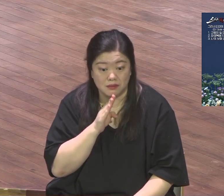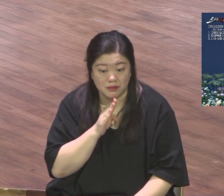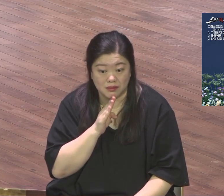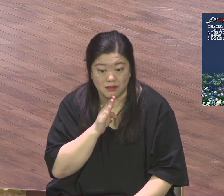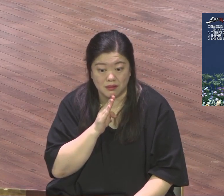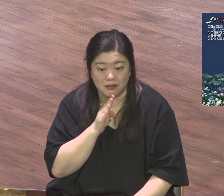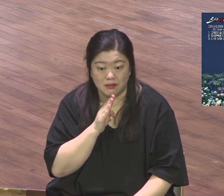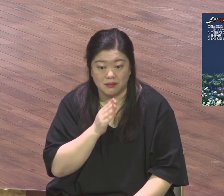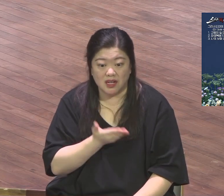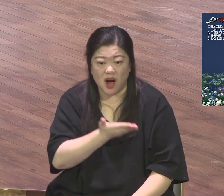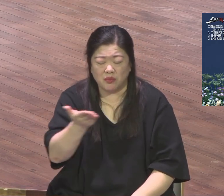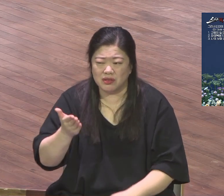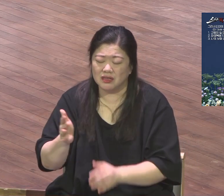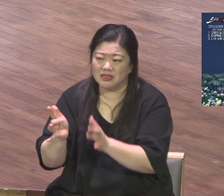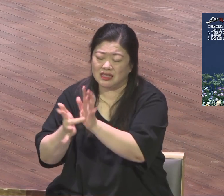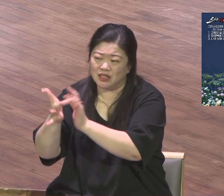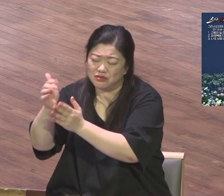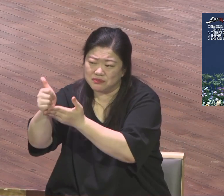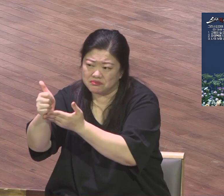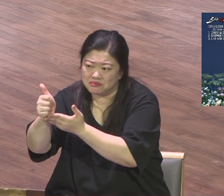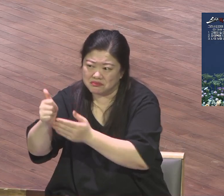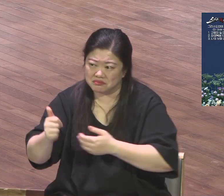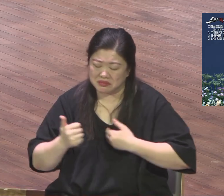사게 됩니다.